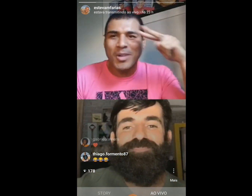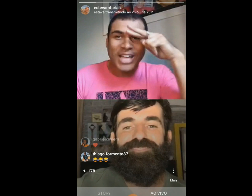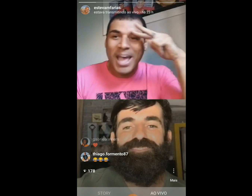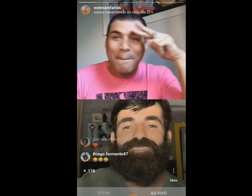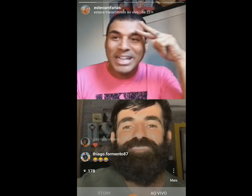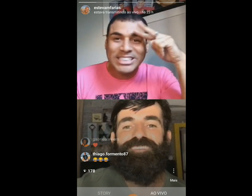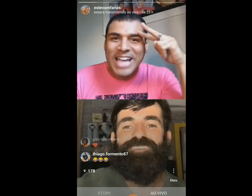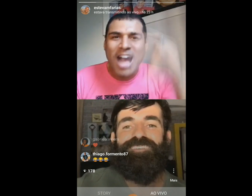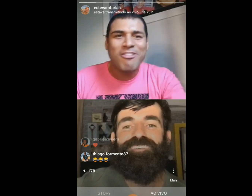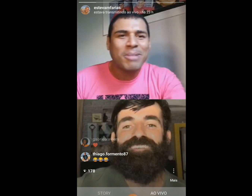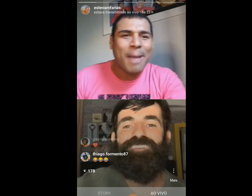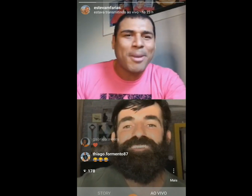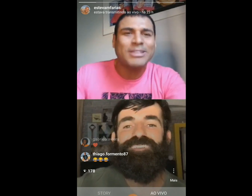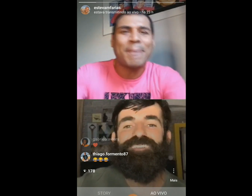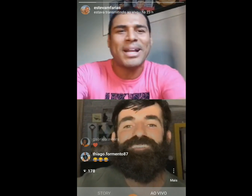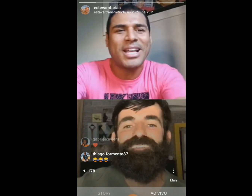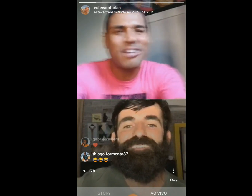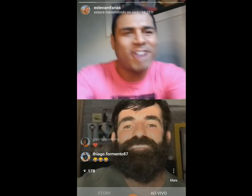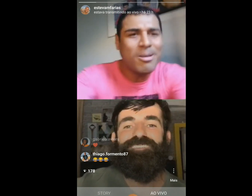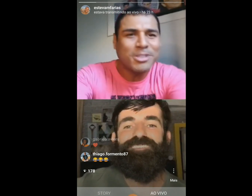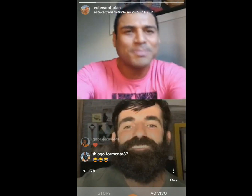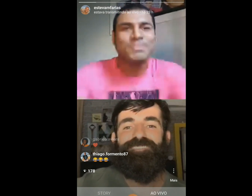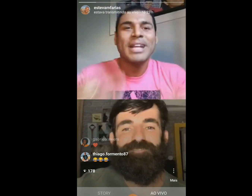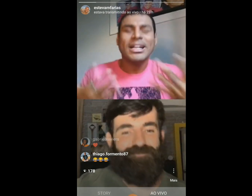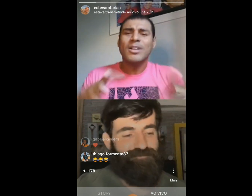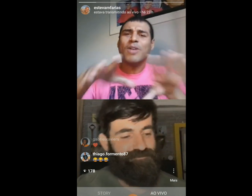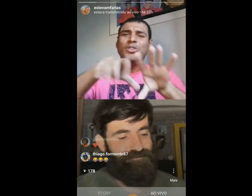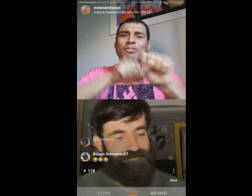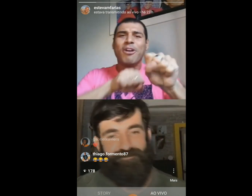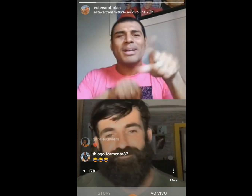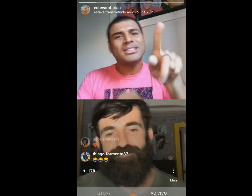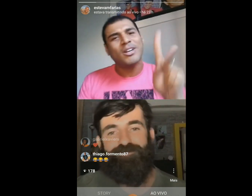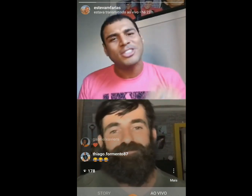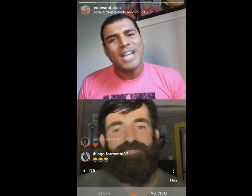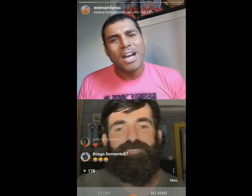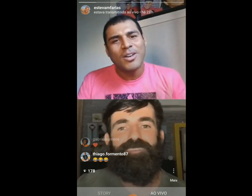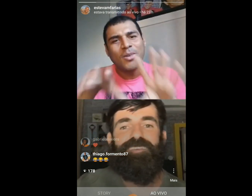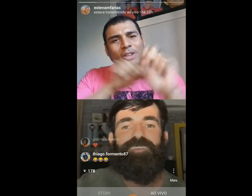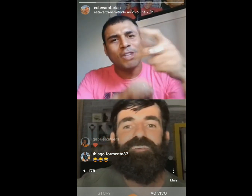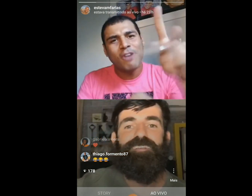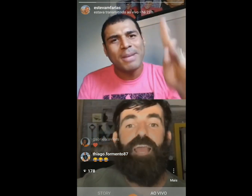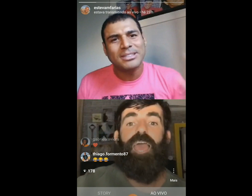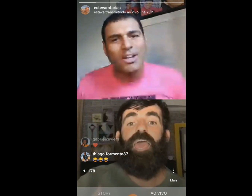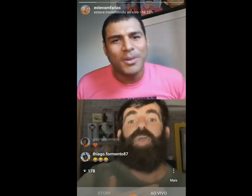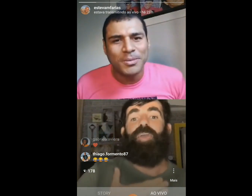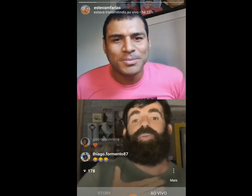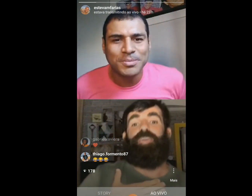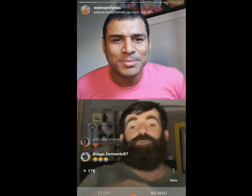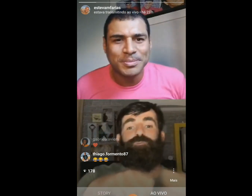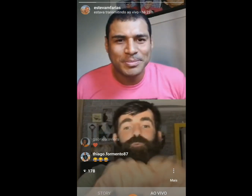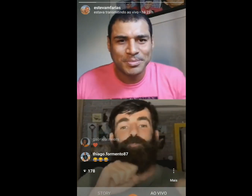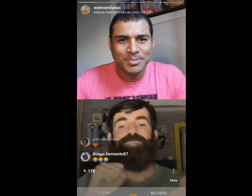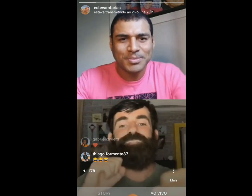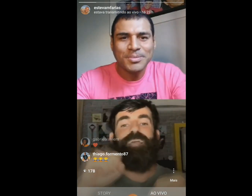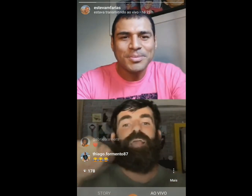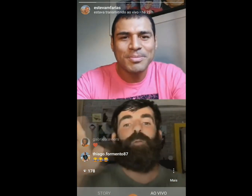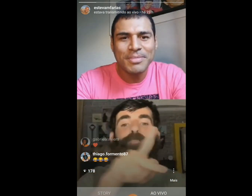para Thiago. Vamos lá perguntar para ele. Vamos? Então, qual a sua formação, Thiago? Qual a sua formação? Eu me